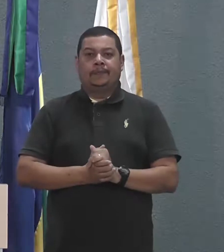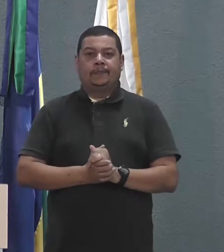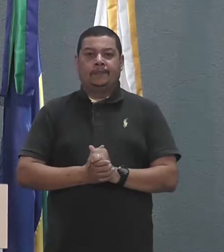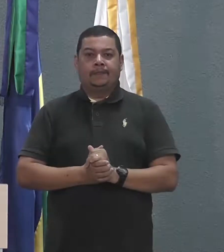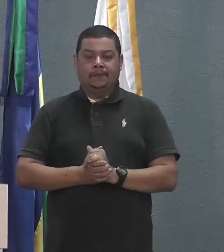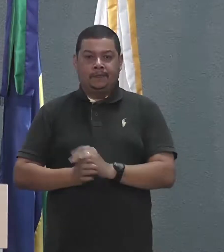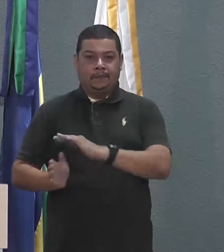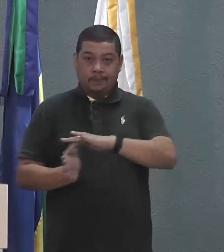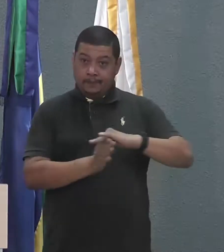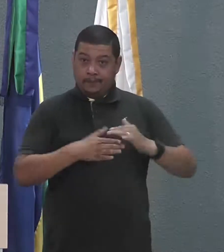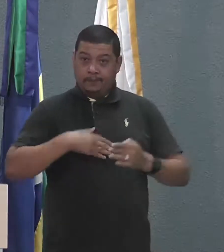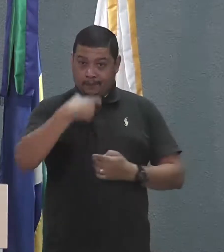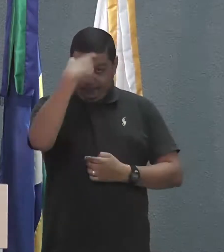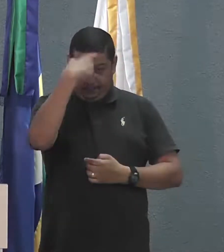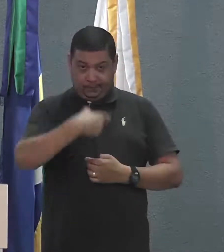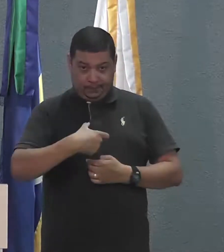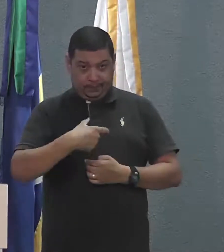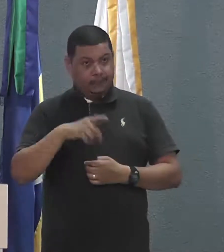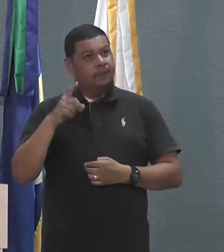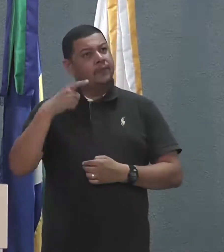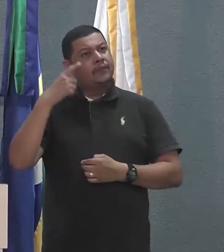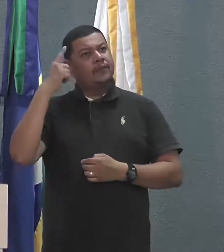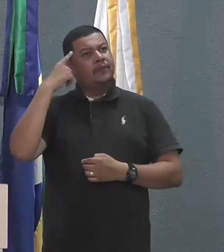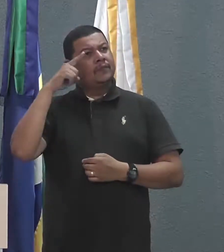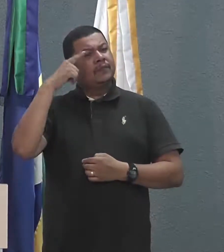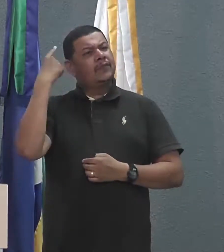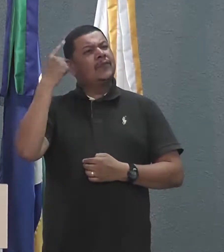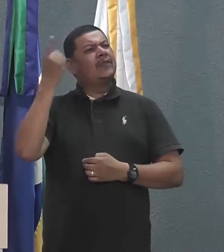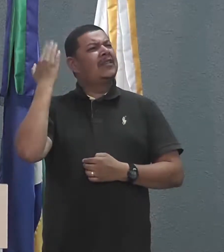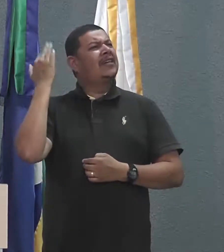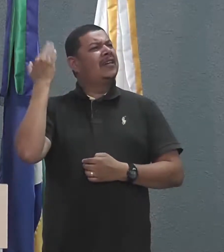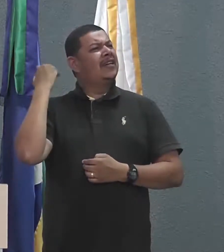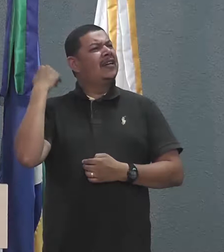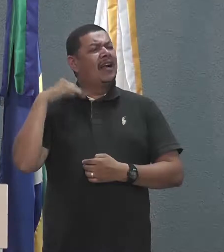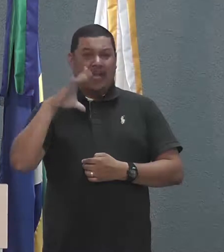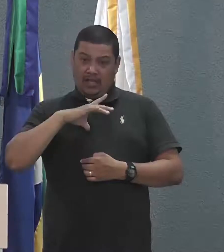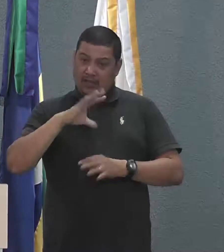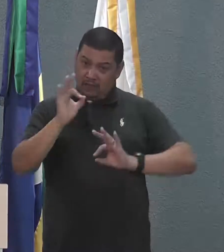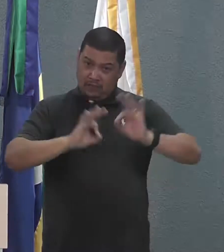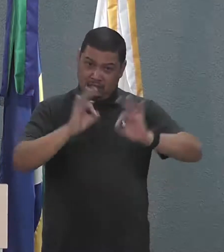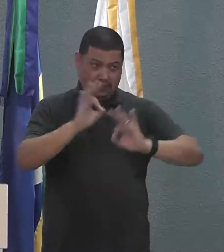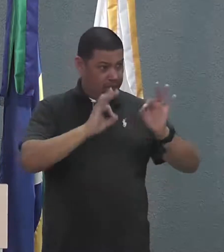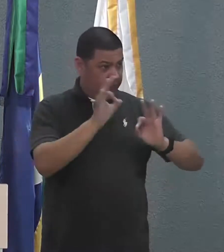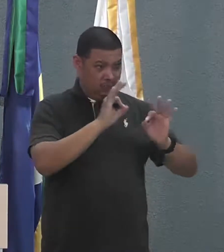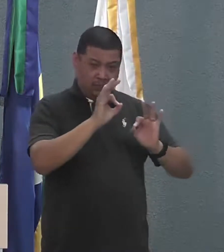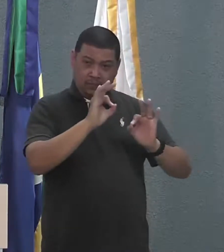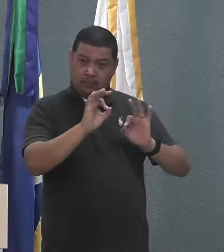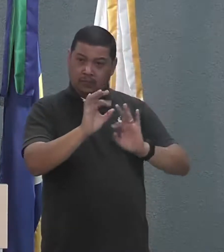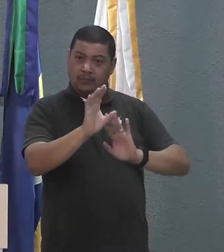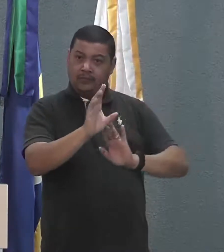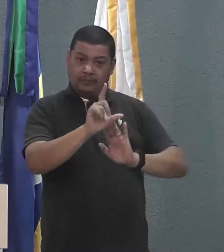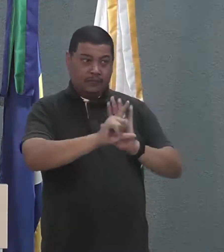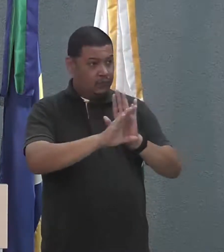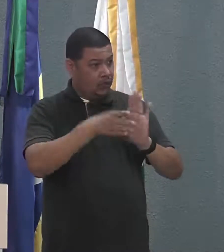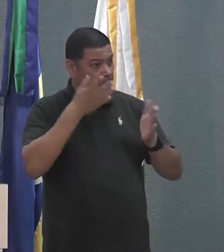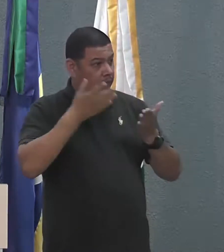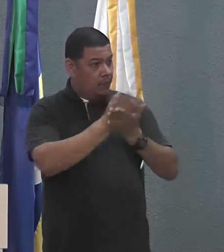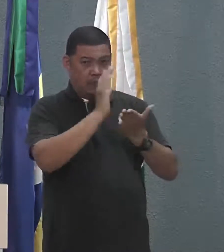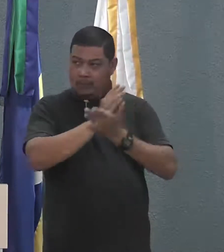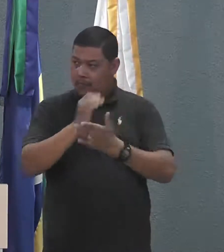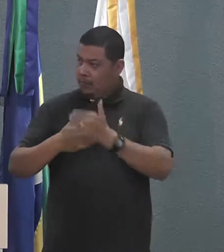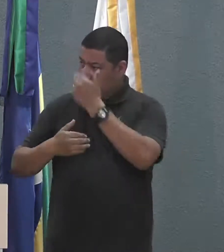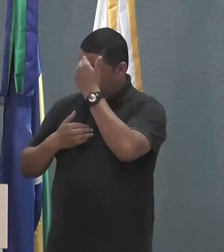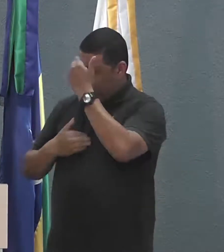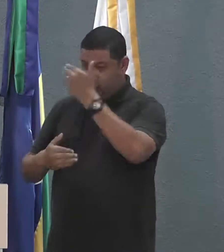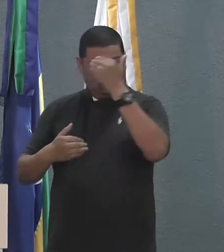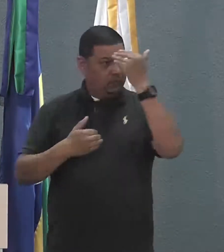Eu, dias atrás, eu tive um projeto de lei aprovado aqui nessa casa, onde eu sou muito grato a todos os colegas